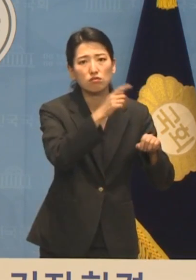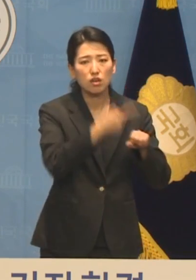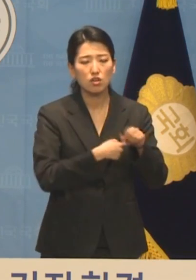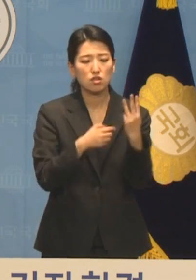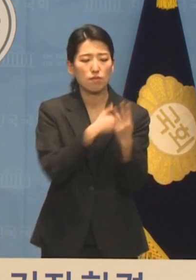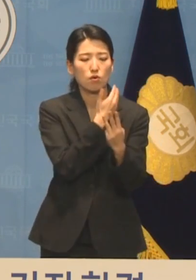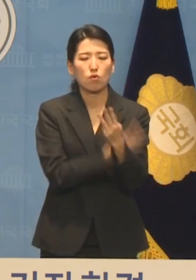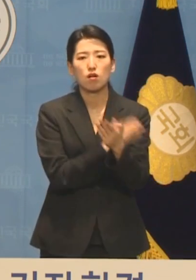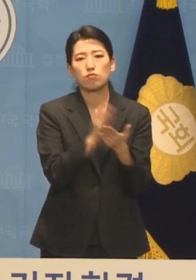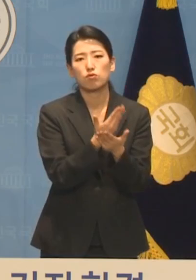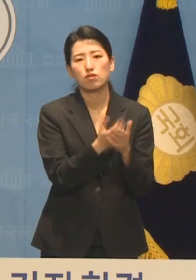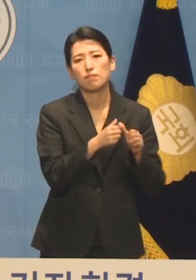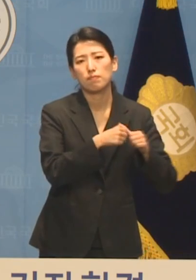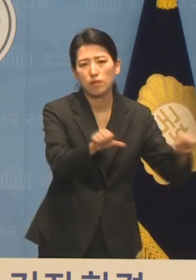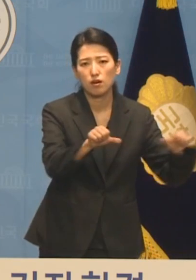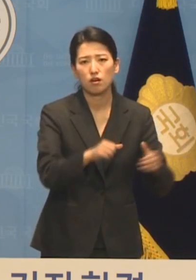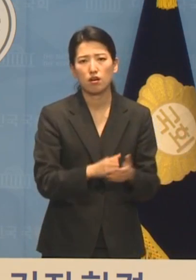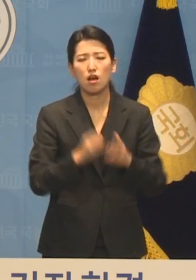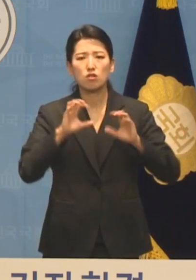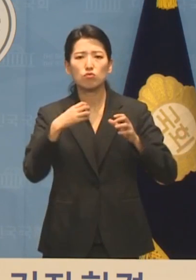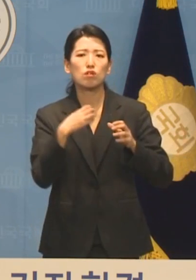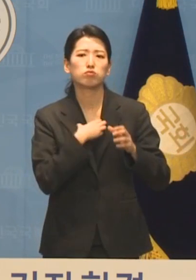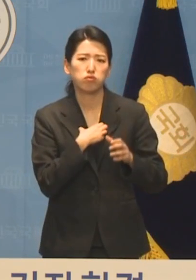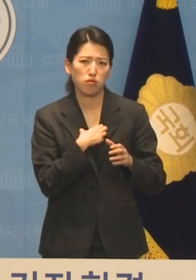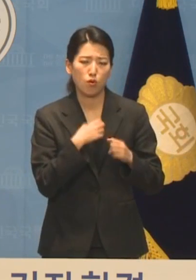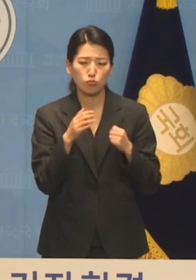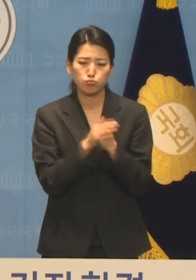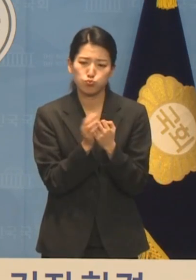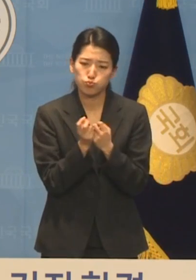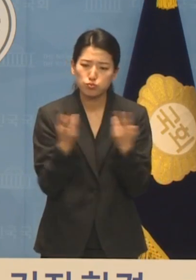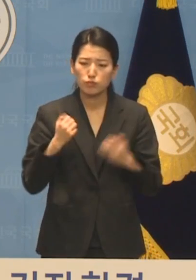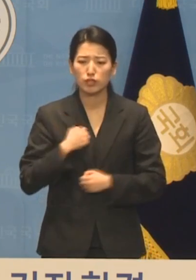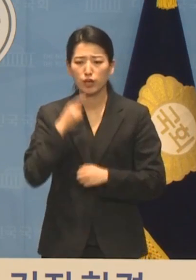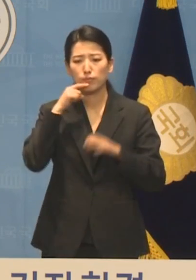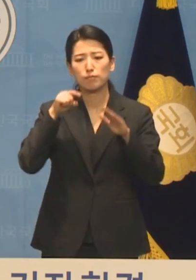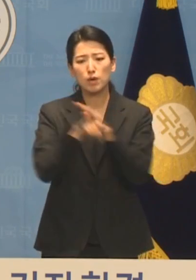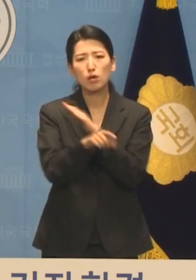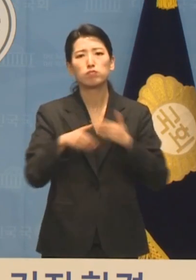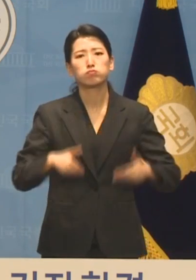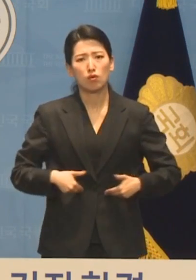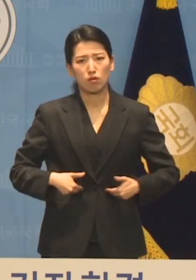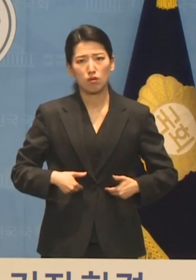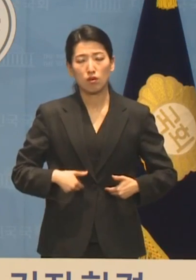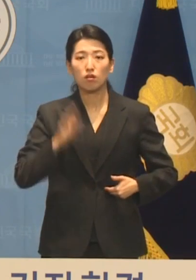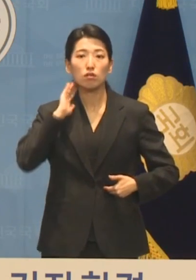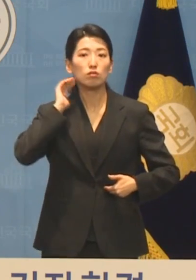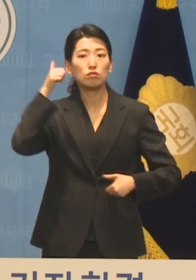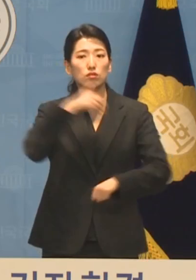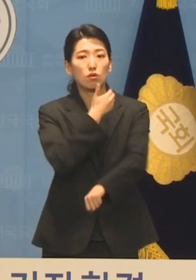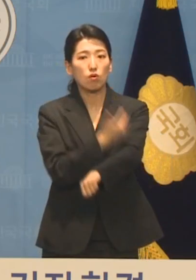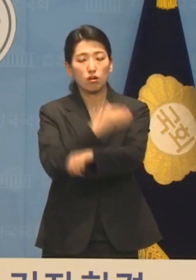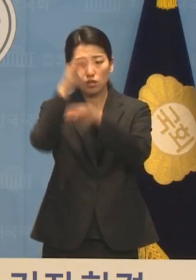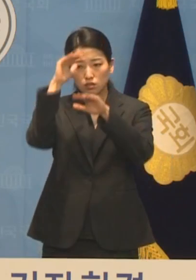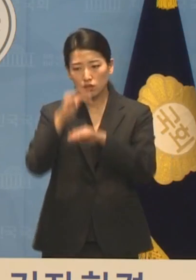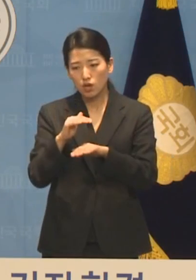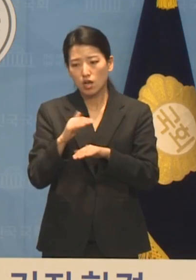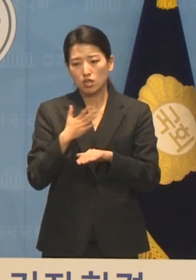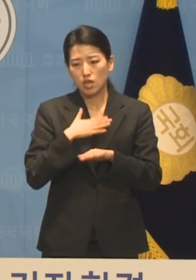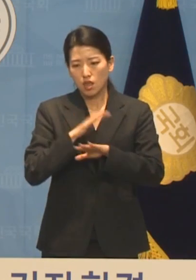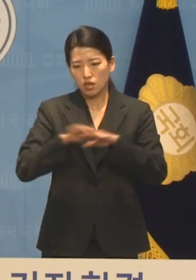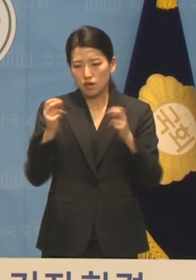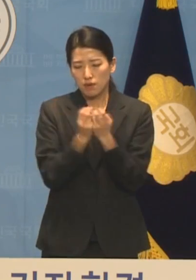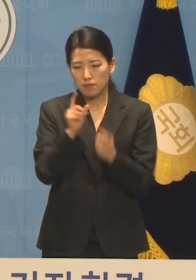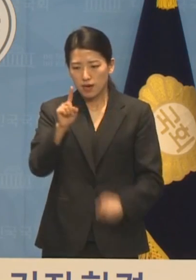이에 따른 국가적 위기 상황에 대해 대응 행위로 대통령의 유일한 권한이 계엄령밖에 없는